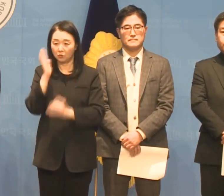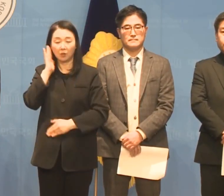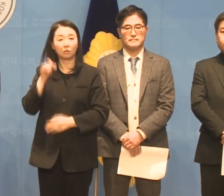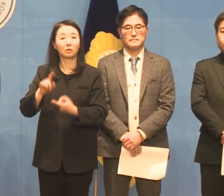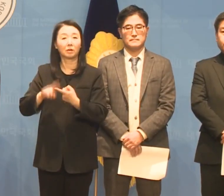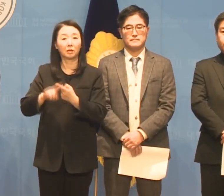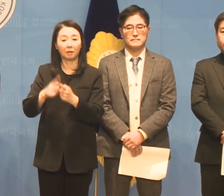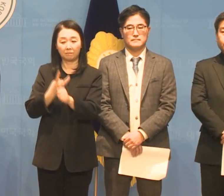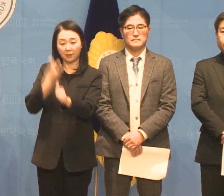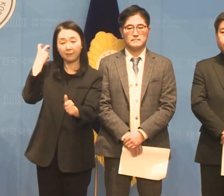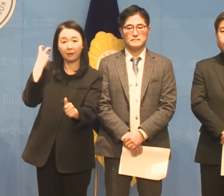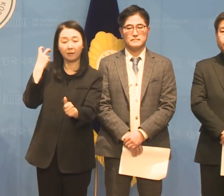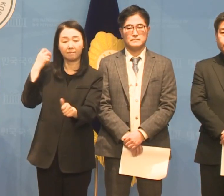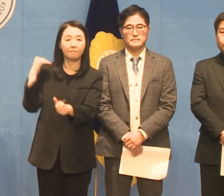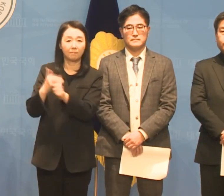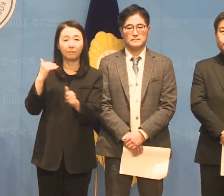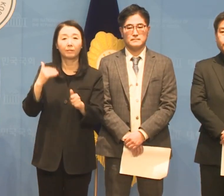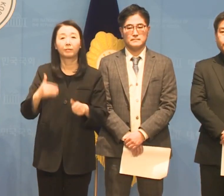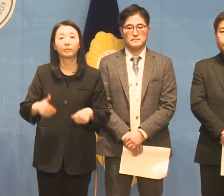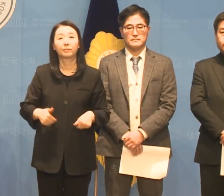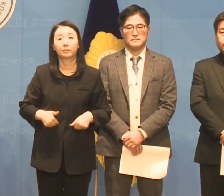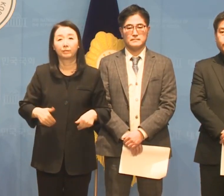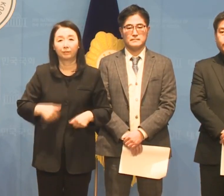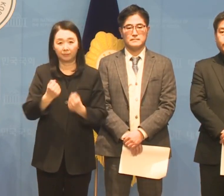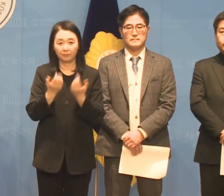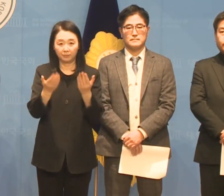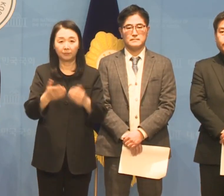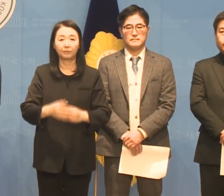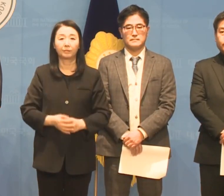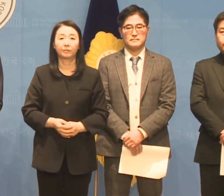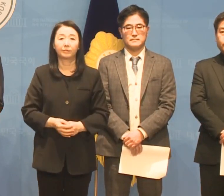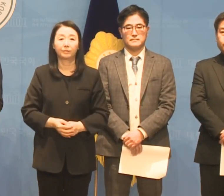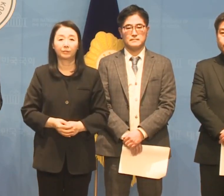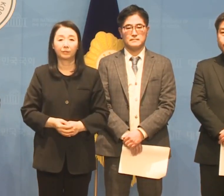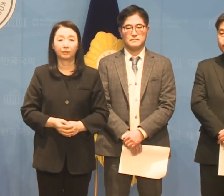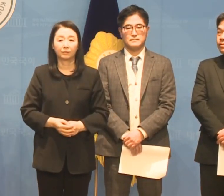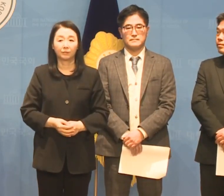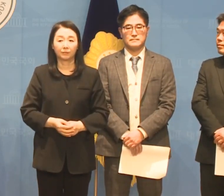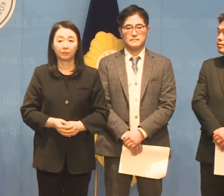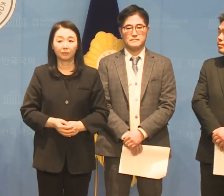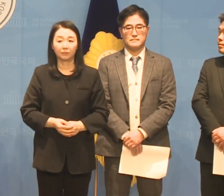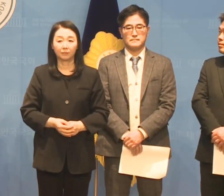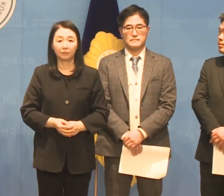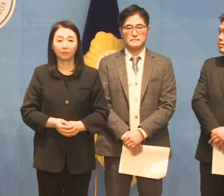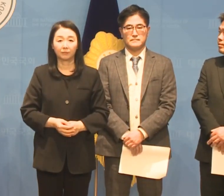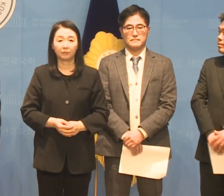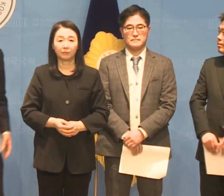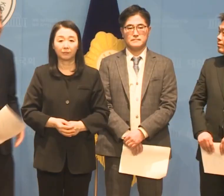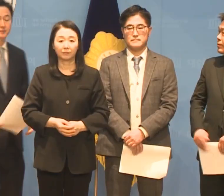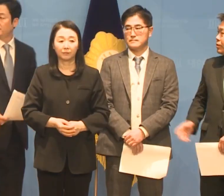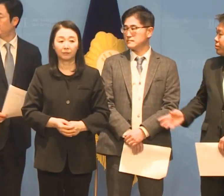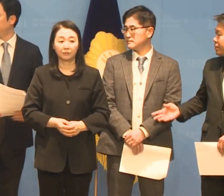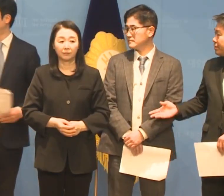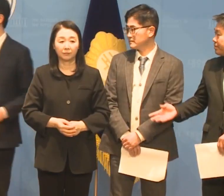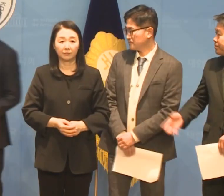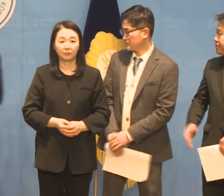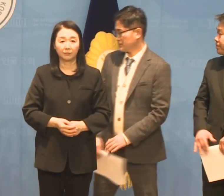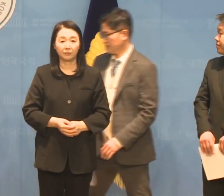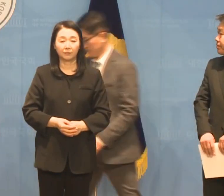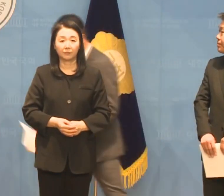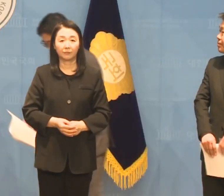대한 탄핵을 이뤄낼 것임을 말씀드립니다. 이상입니다.